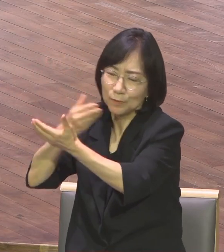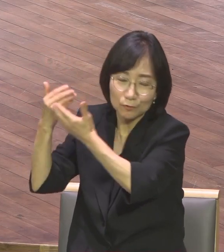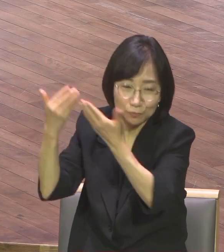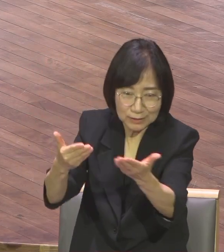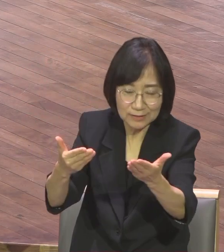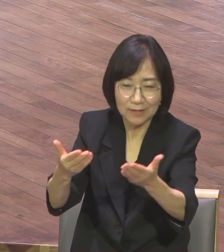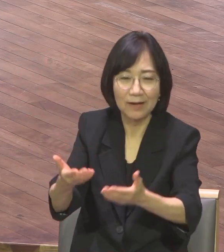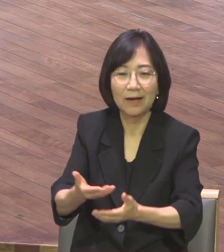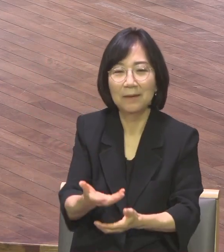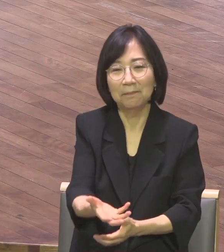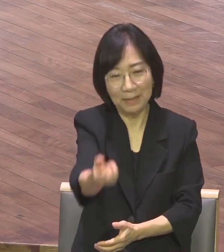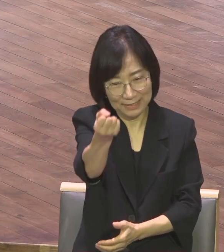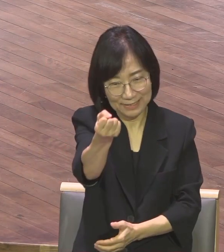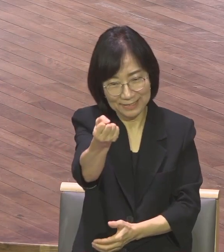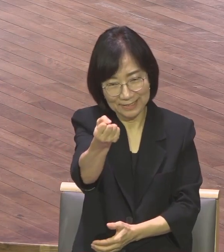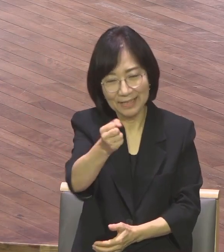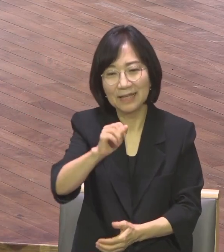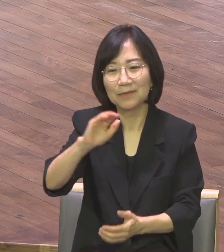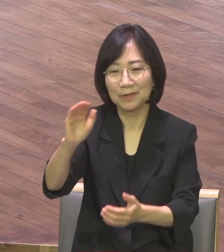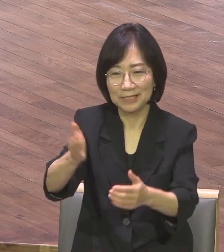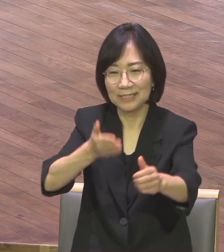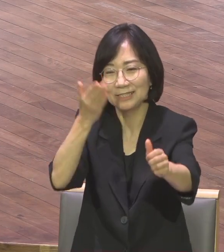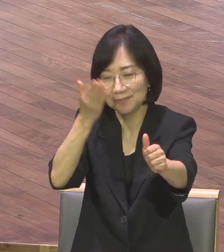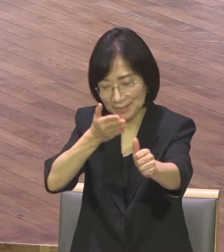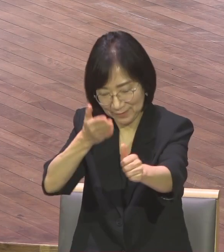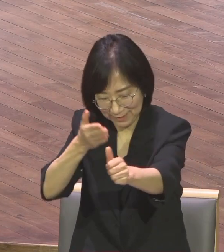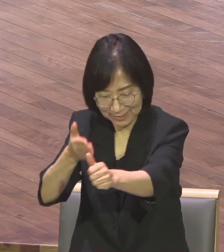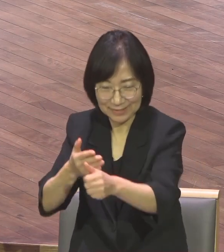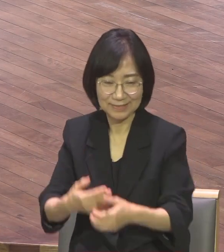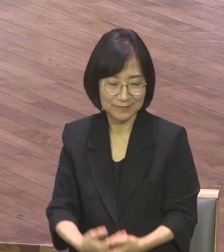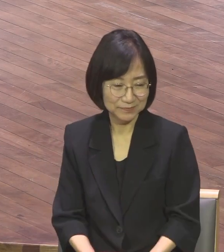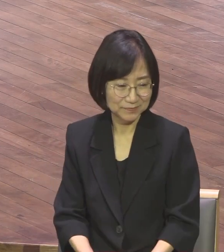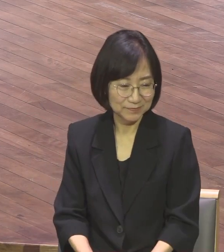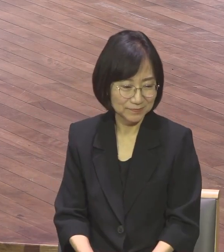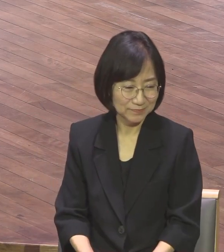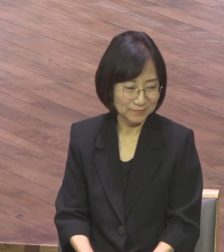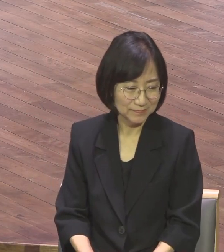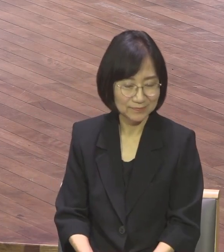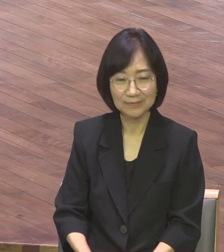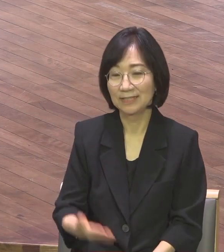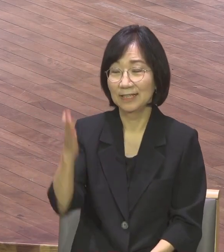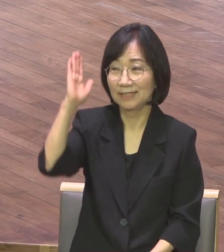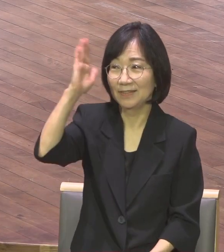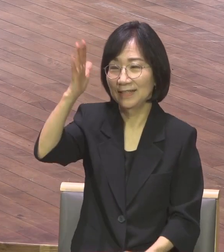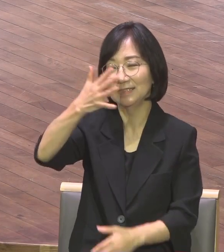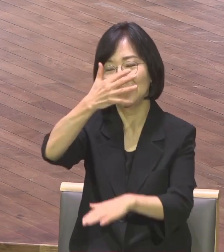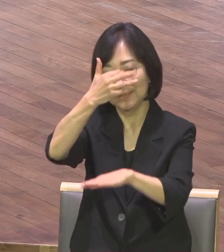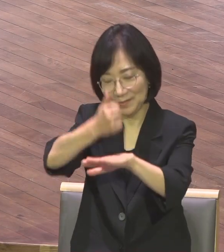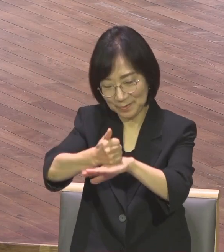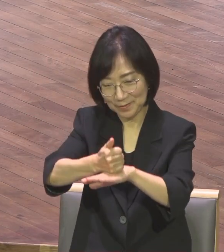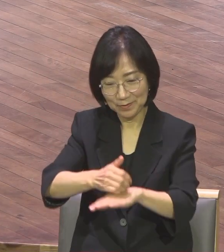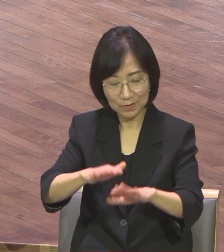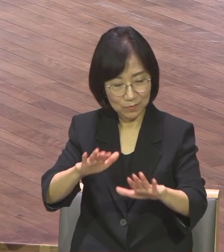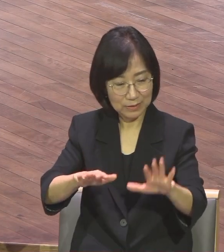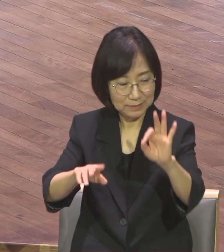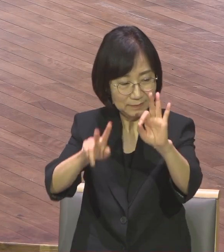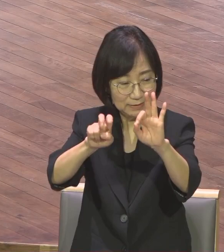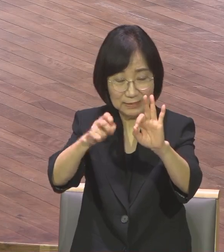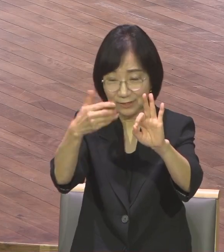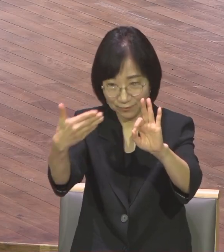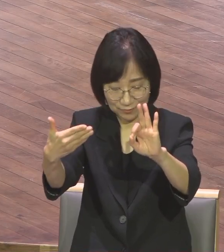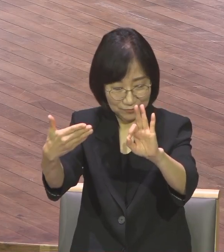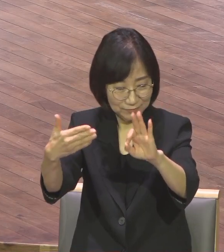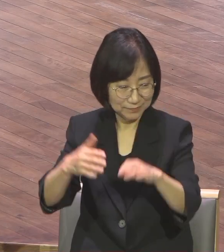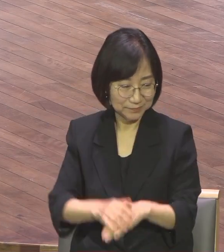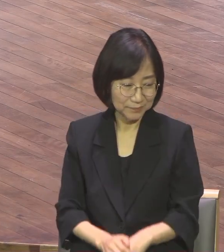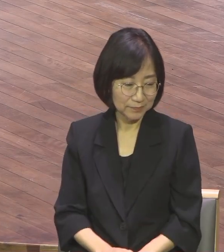누리는 우리 영계 성도들 다 되기를 주님으로 축복합니다. 결론입니다. 29절 봅니다. 예수께서